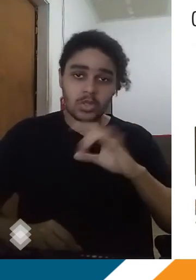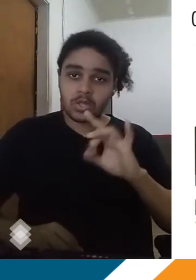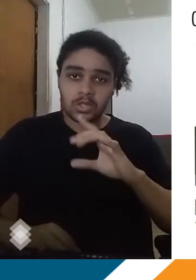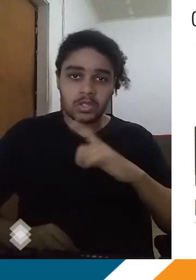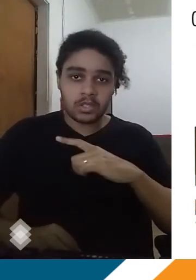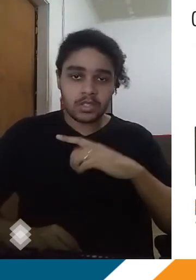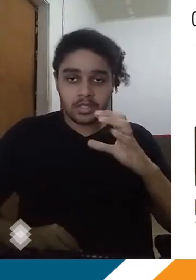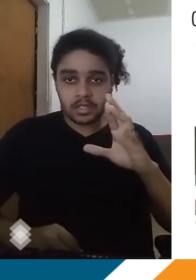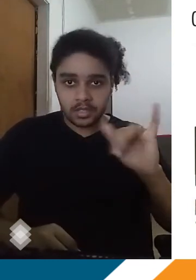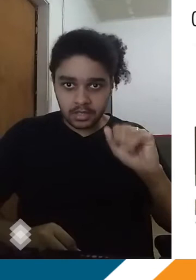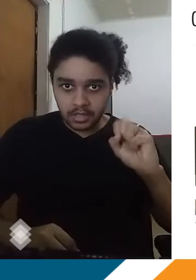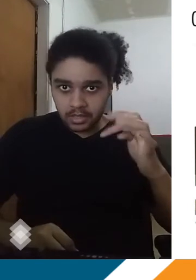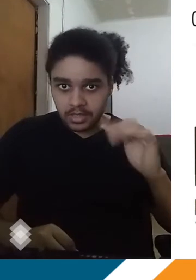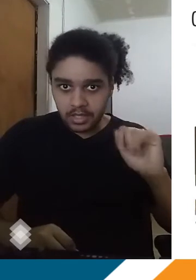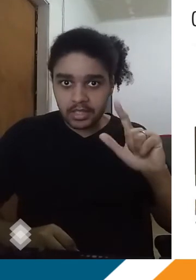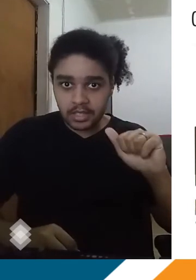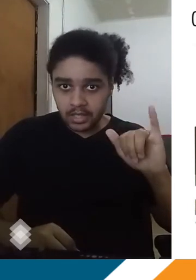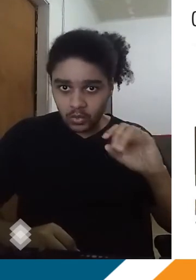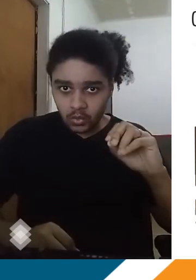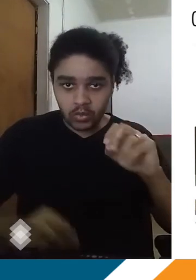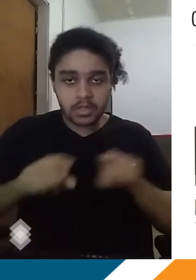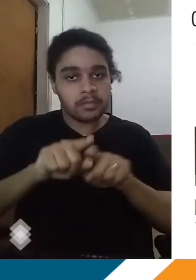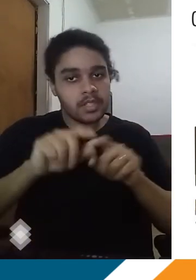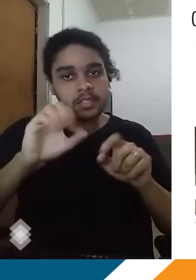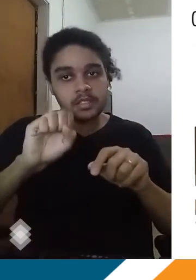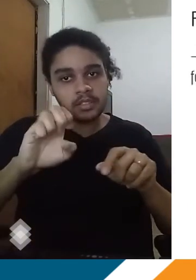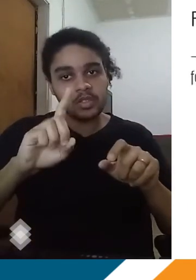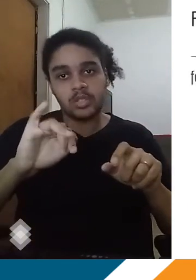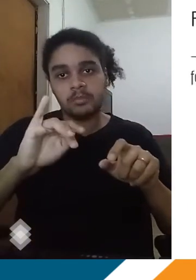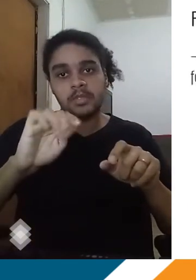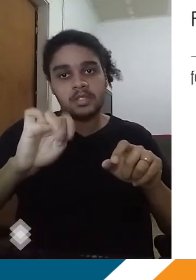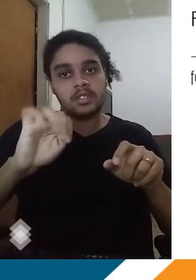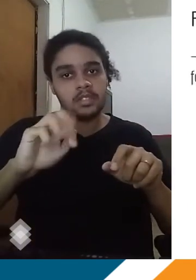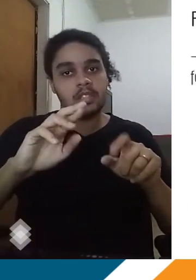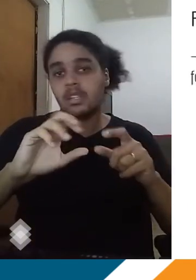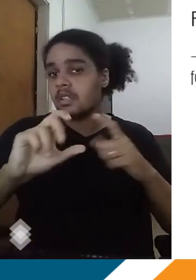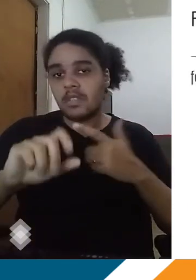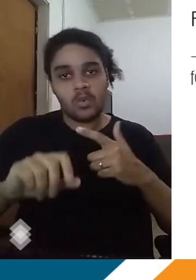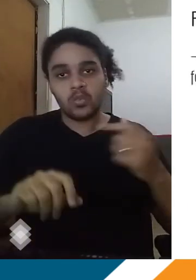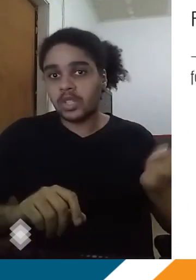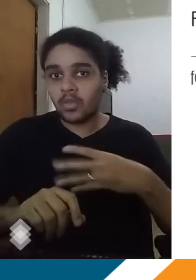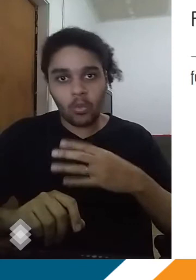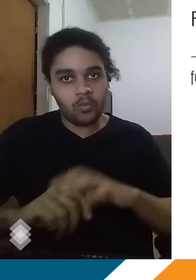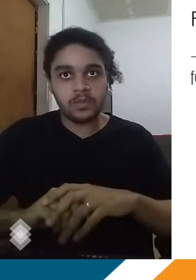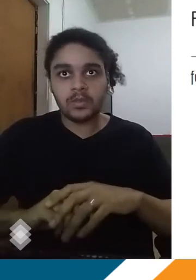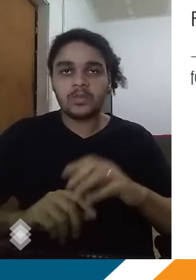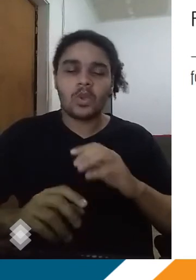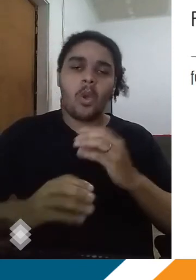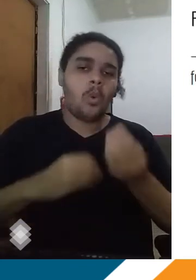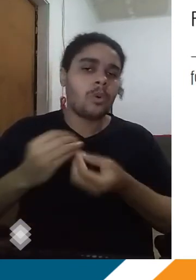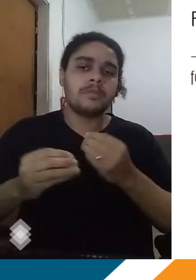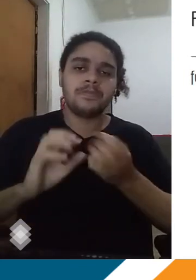vez que no Brasil a gente só tem escudo cristalino e bacia sedimentar, a gente não tem dobramento moderno. Bom, agora, quais são